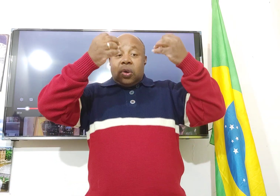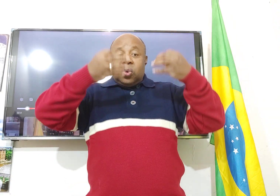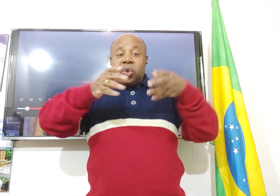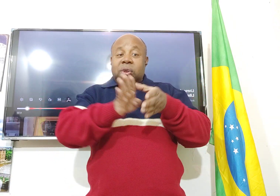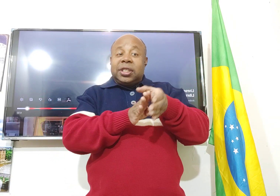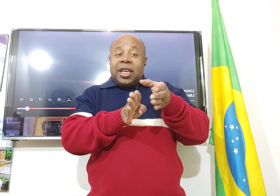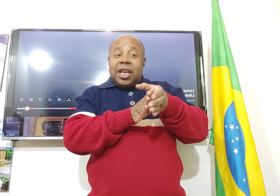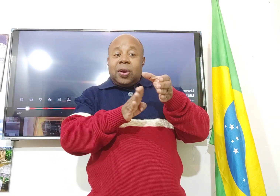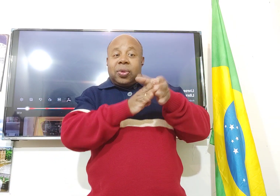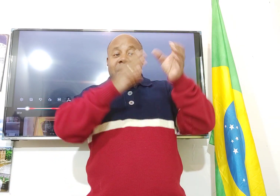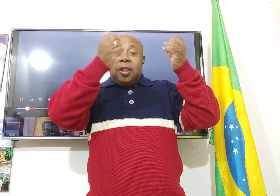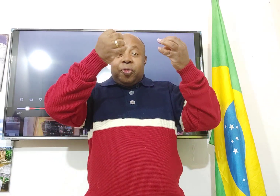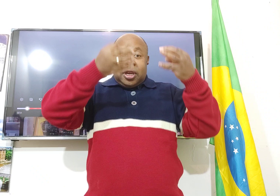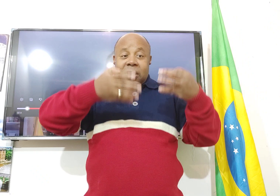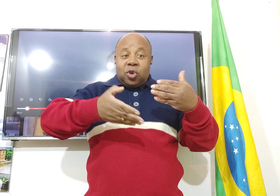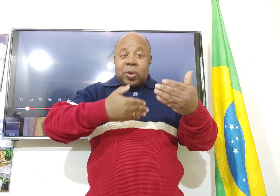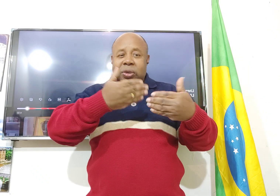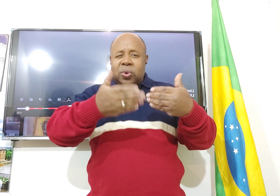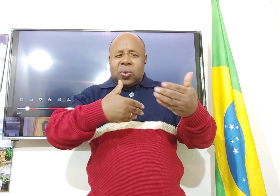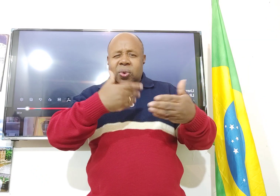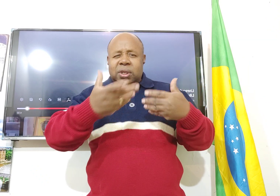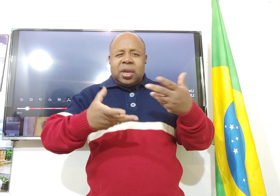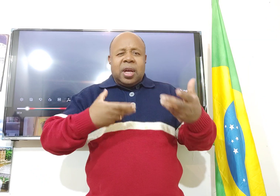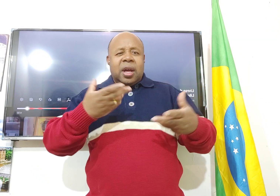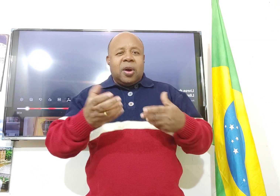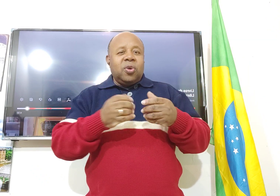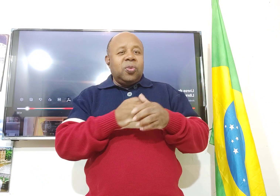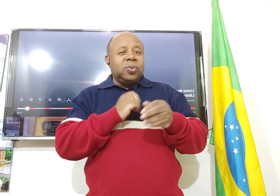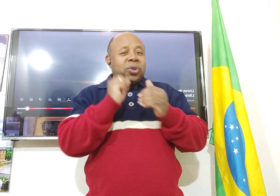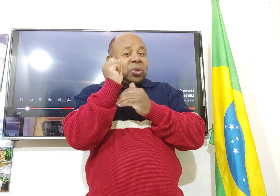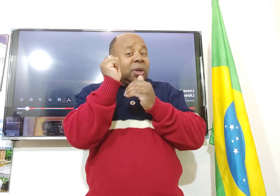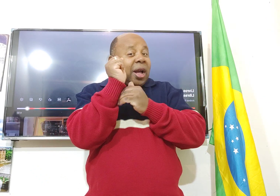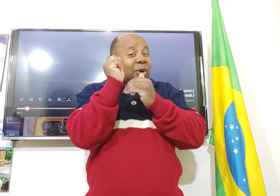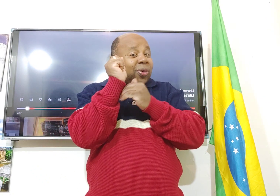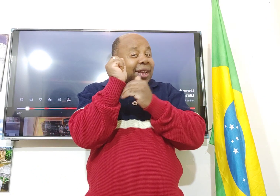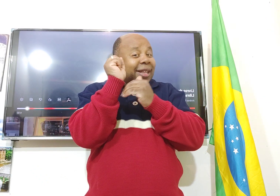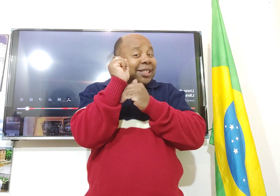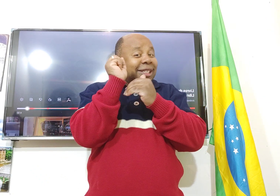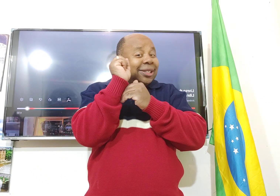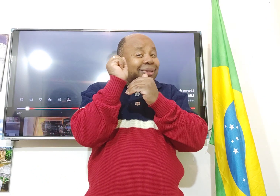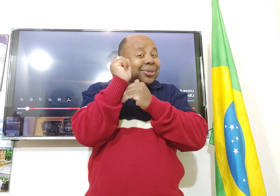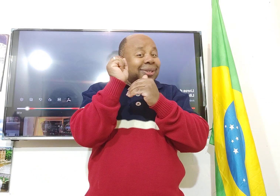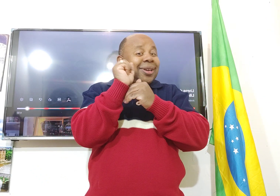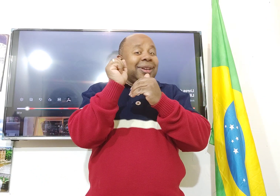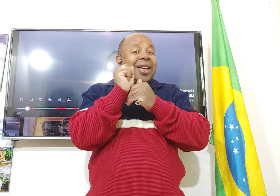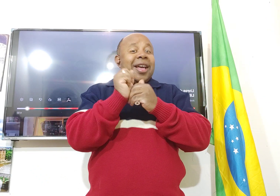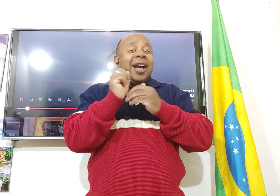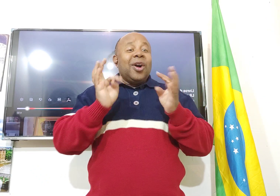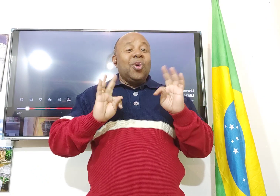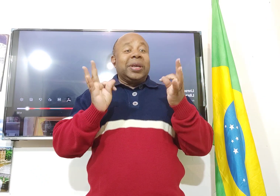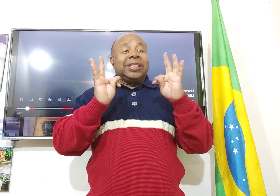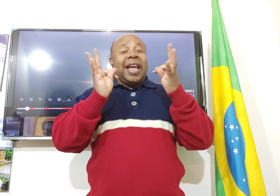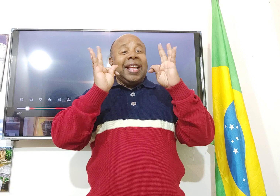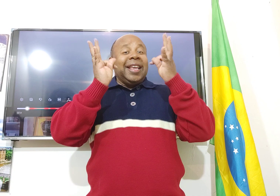alguns conselhos, explicando algumas coisas, alguns segredinhos, né? Algumas